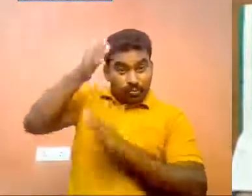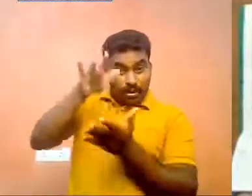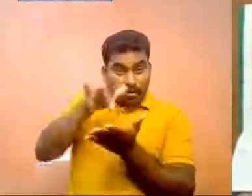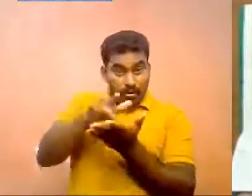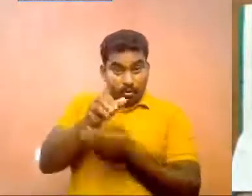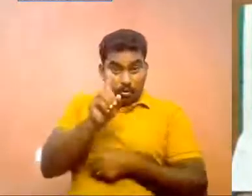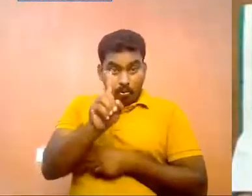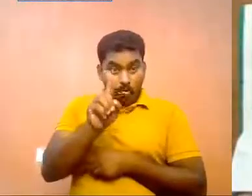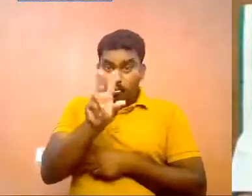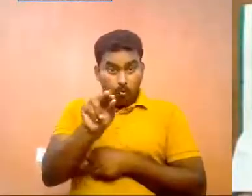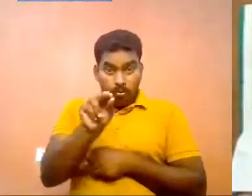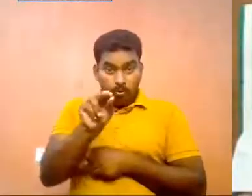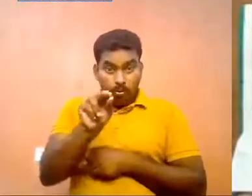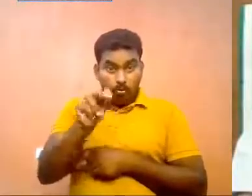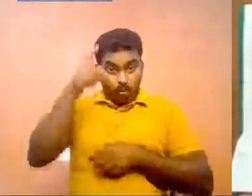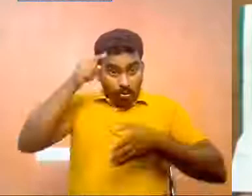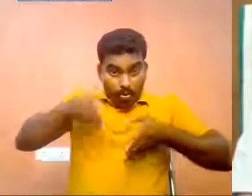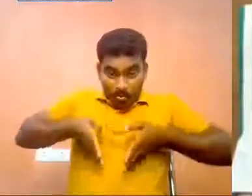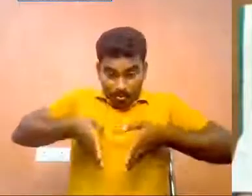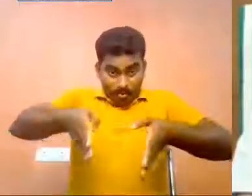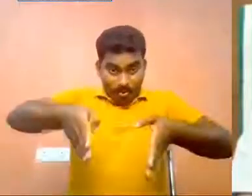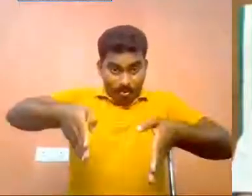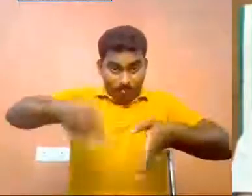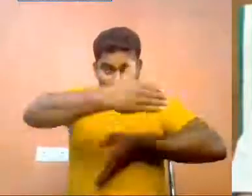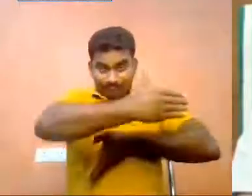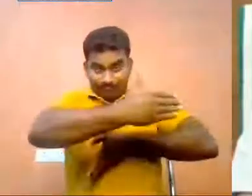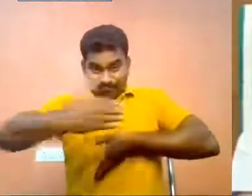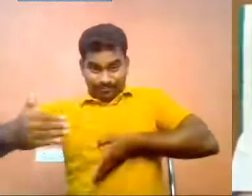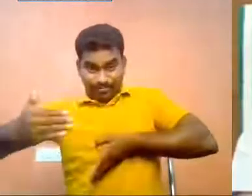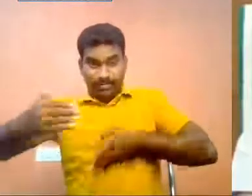ഇപ്പോൾ കൂർഗിലേക്ക് പോകാനുള്ള വഴിയുണ്ട്.